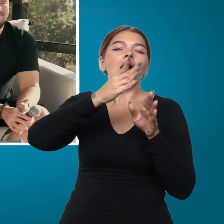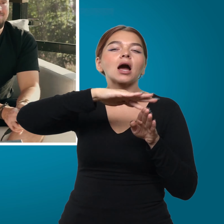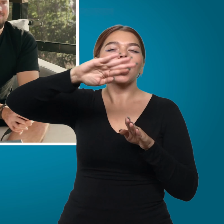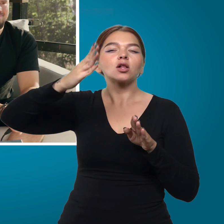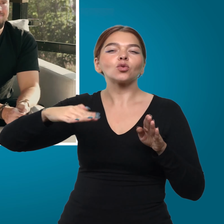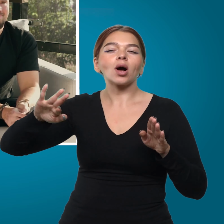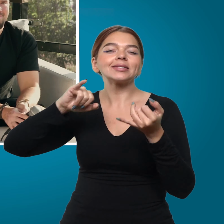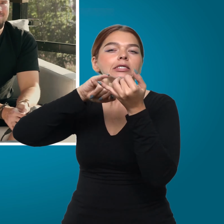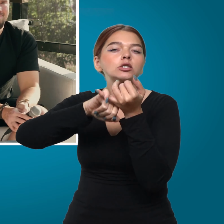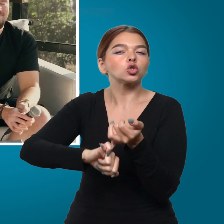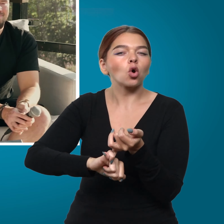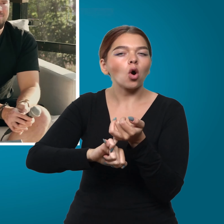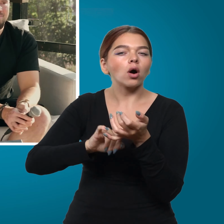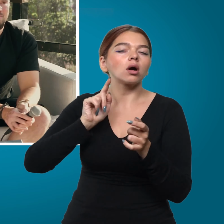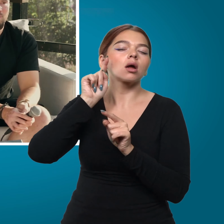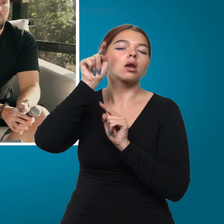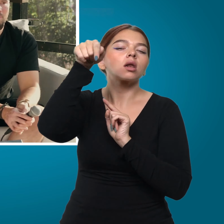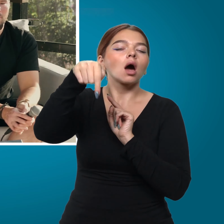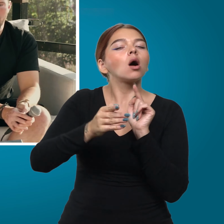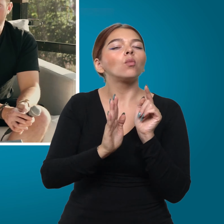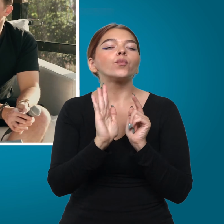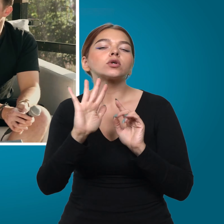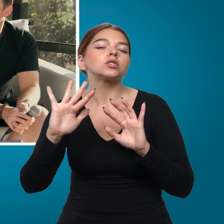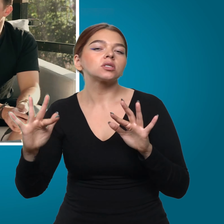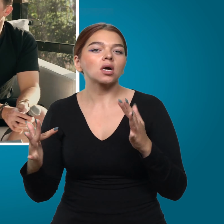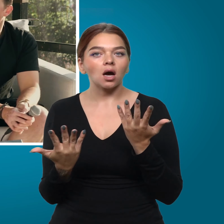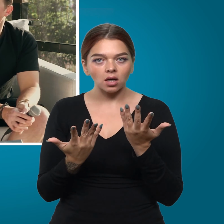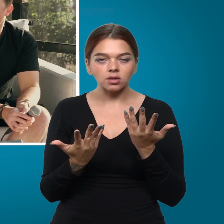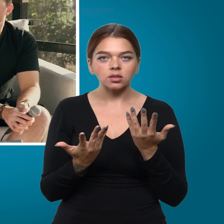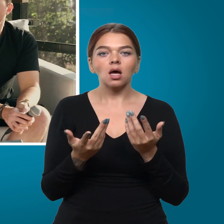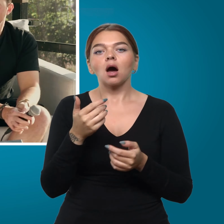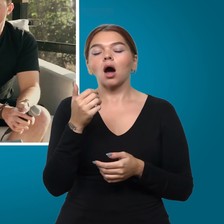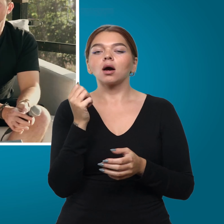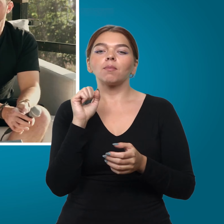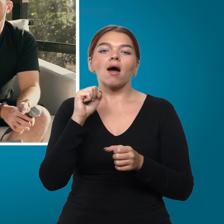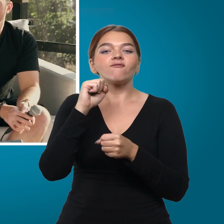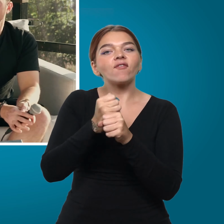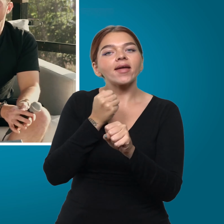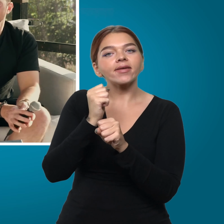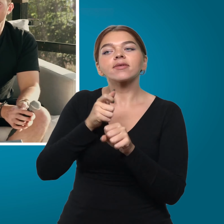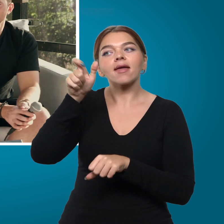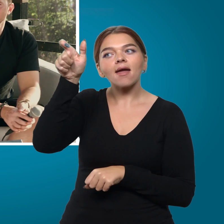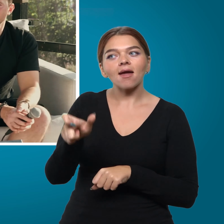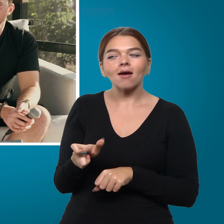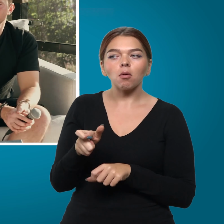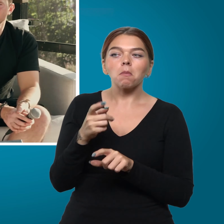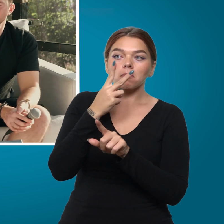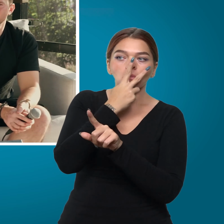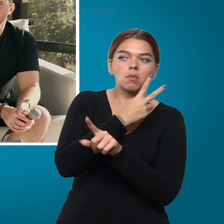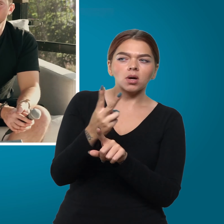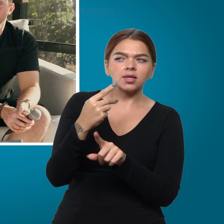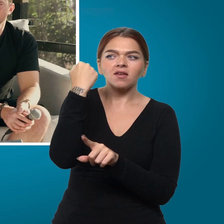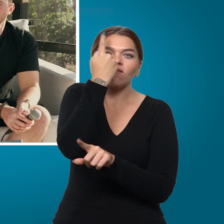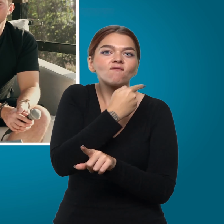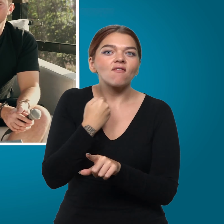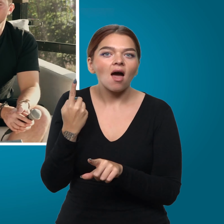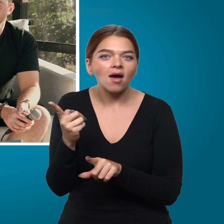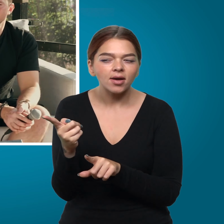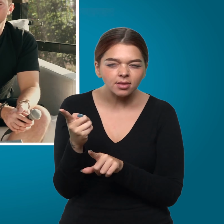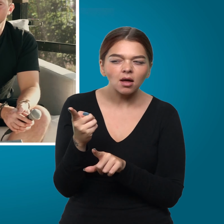patinka, va, kalnų nuotrauką, pagalvok, jeigu veiksmas vyktų vat, šitoje vietoje, kas galėtų būti,